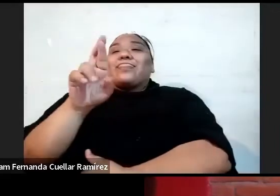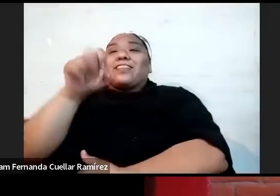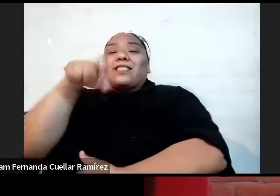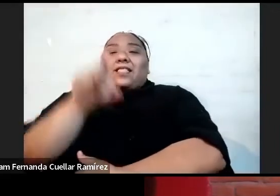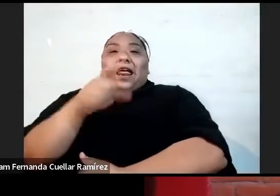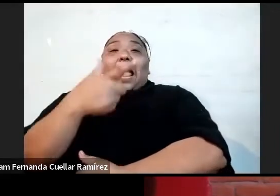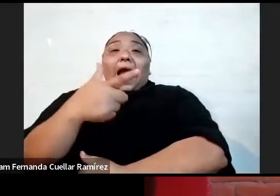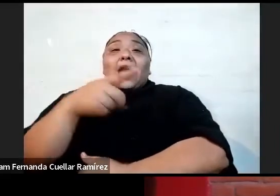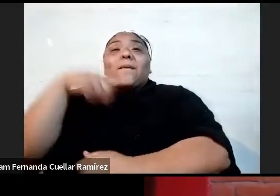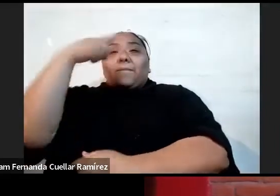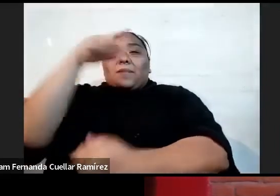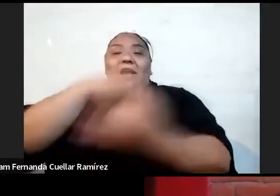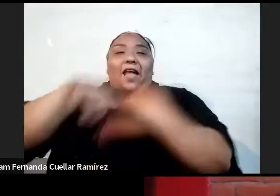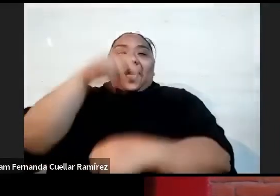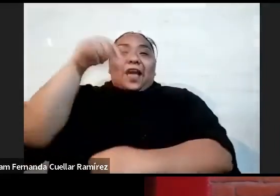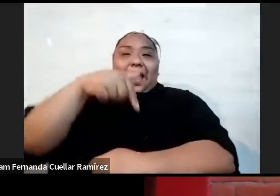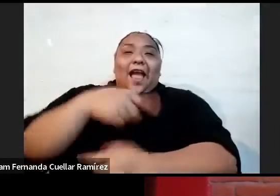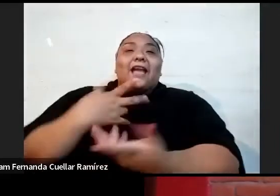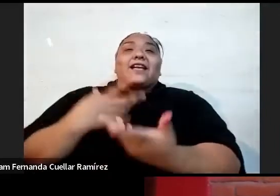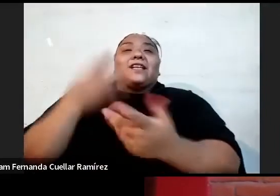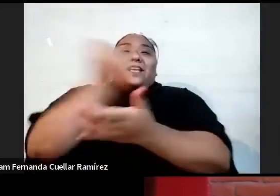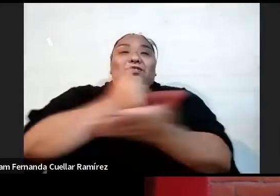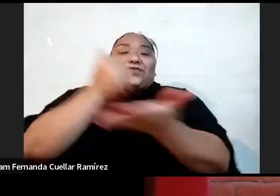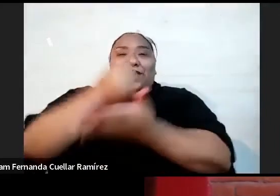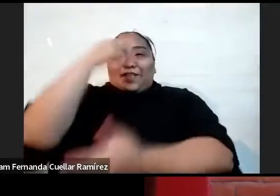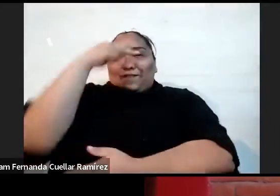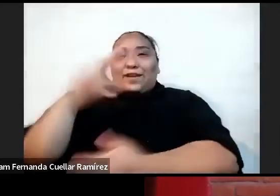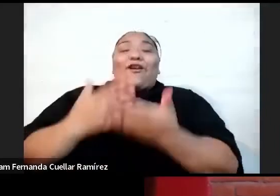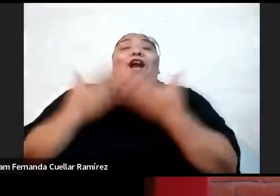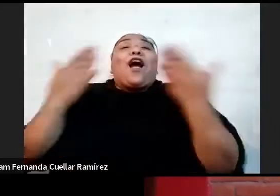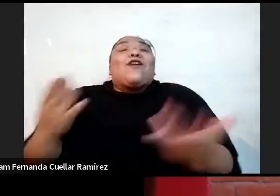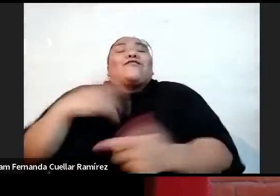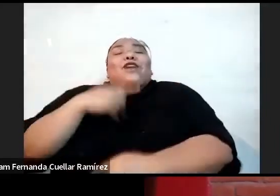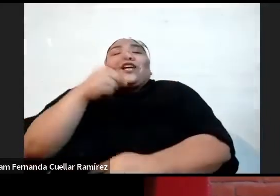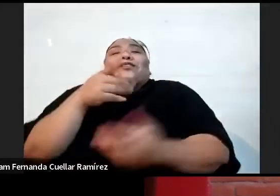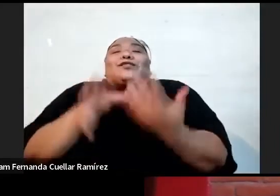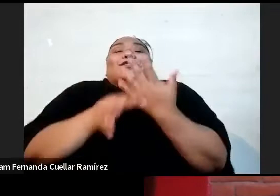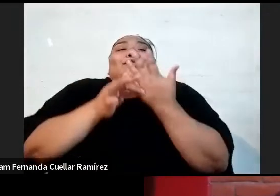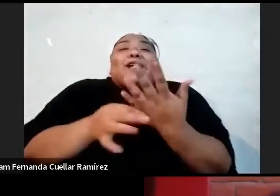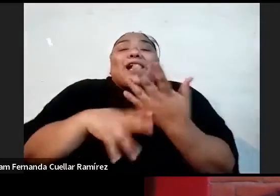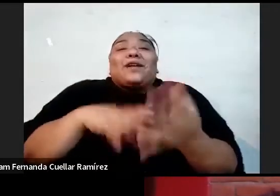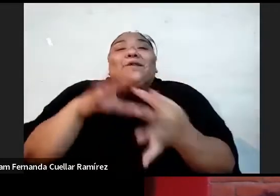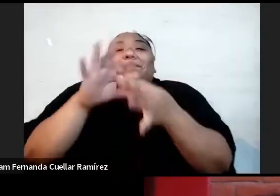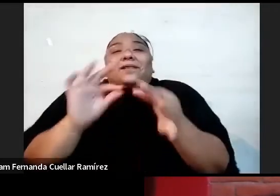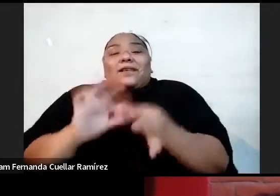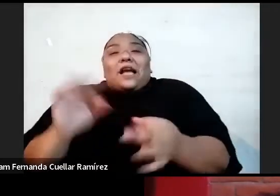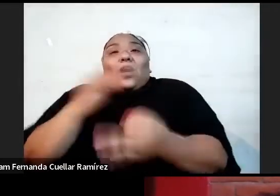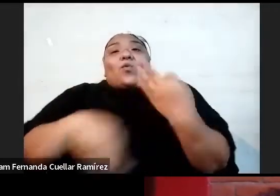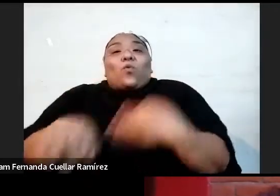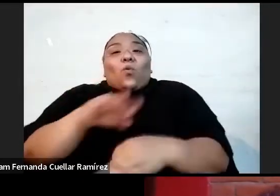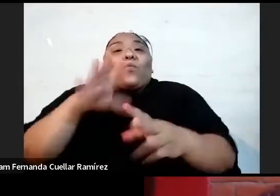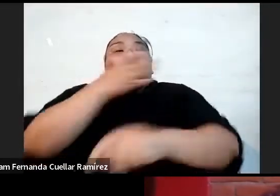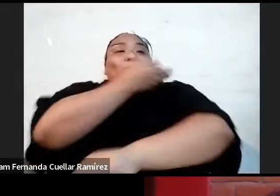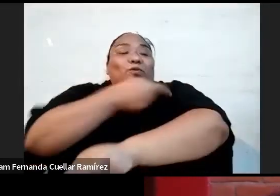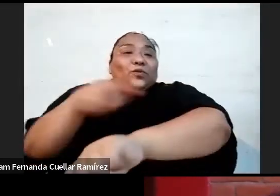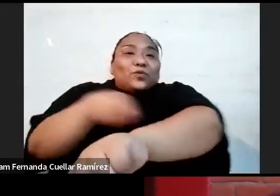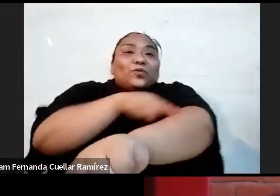bueno, pues, Anne, el micrófono es tuyo. Cuéntanos cómo es esta trayectoria, cómo te acercas a